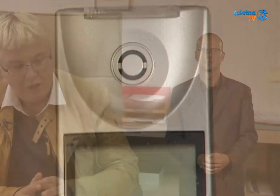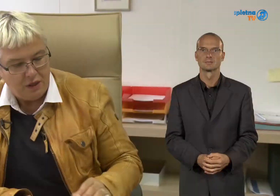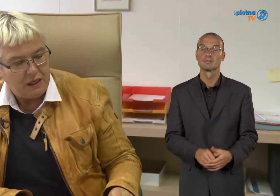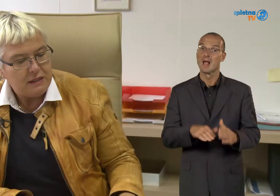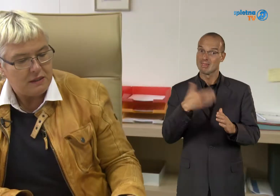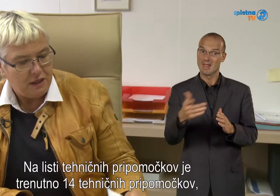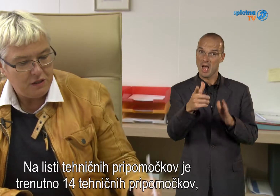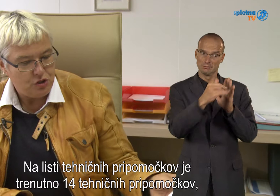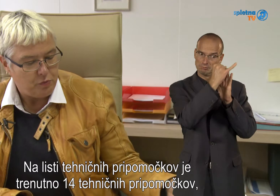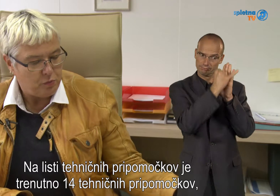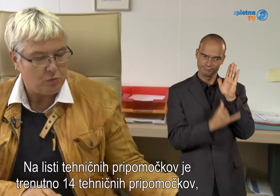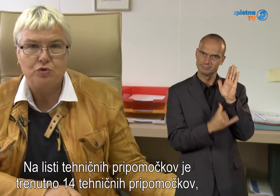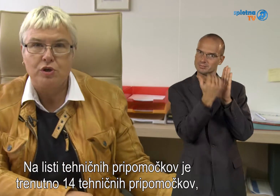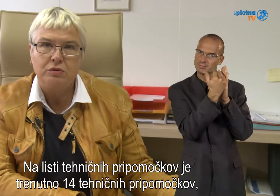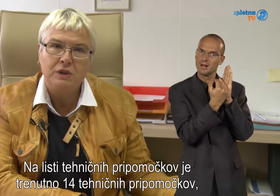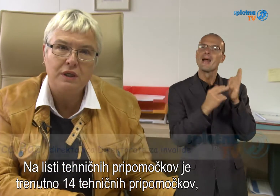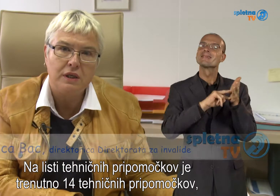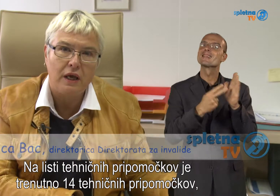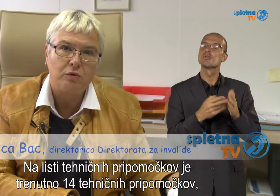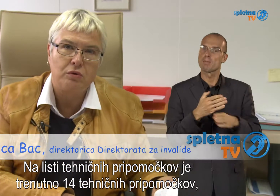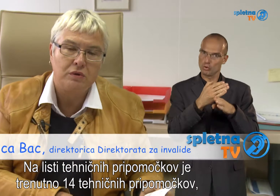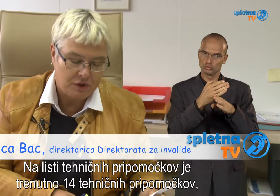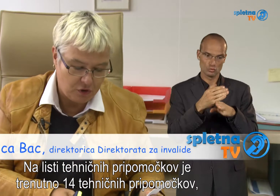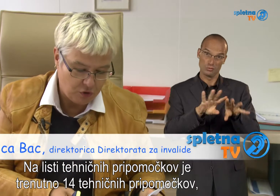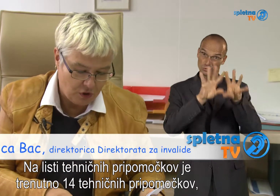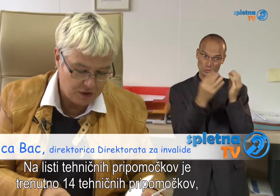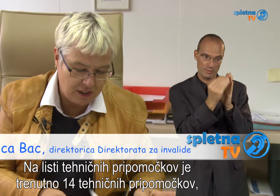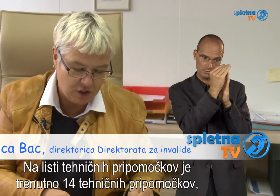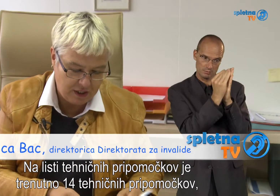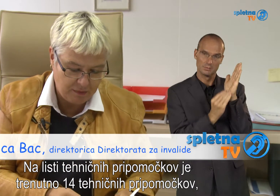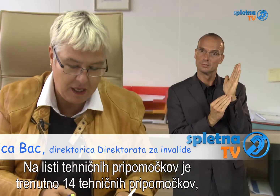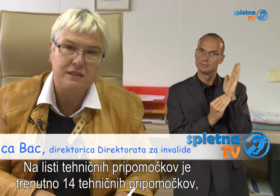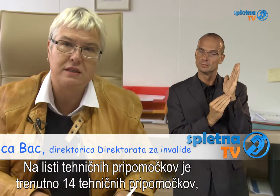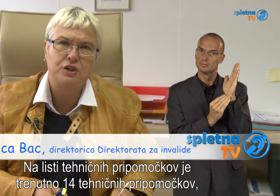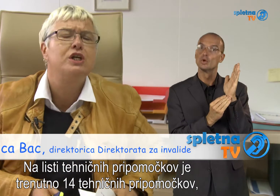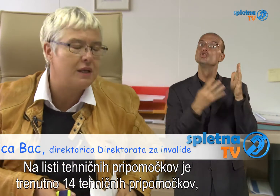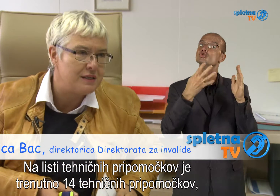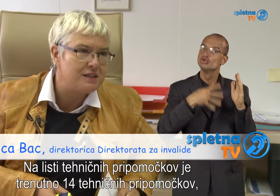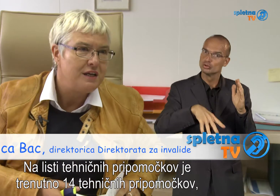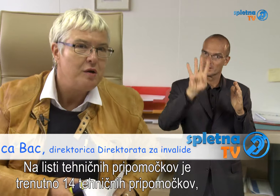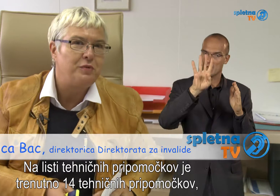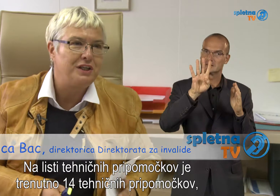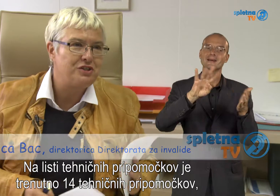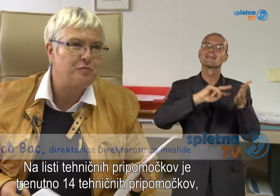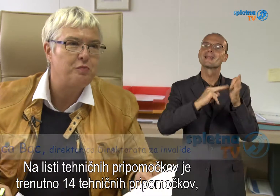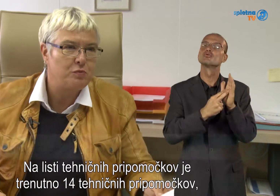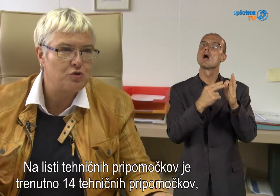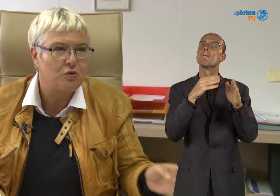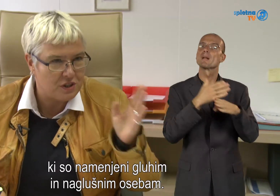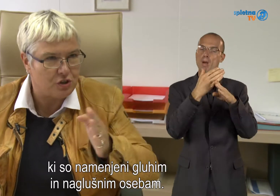Na listi tehničnih pripomočkov je trenutno 14 tehničnih pripomočkov, ki so